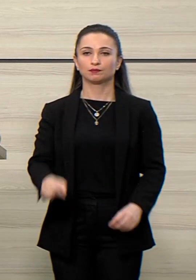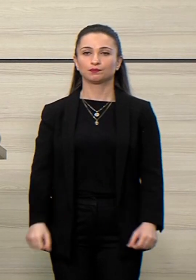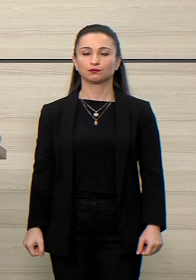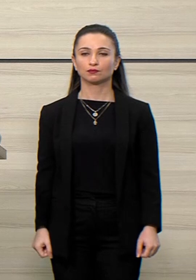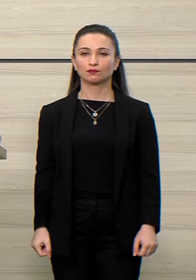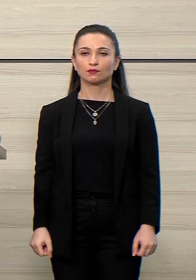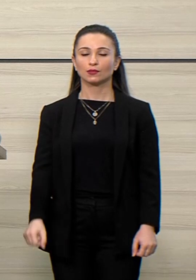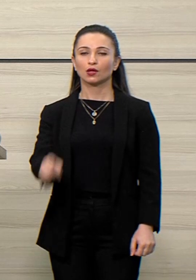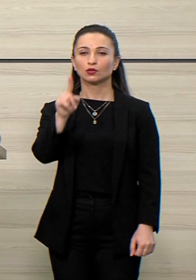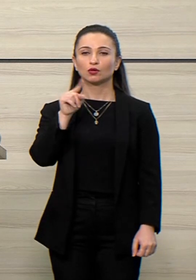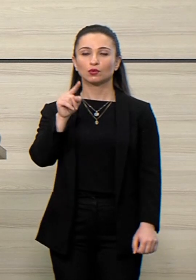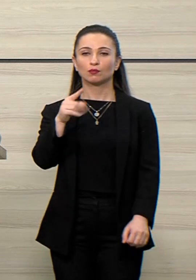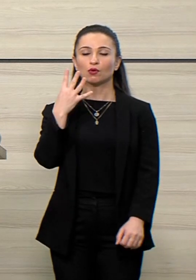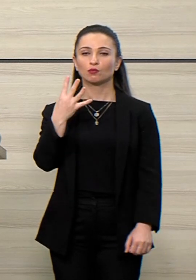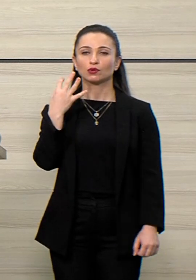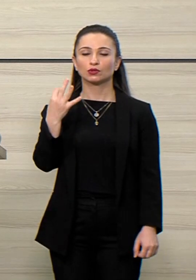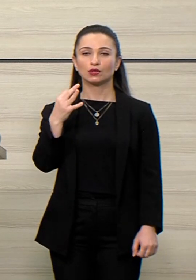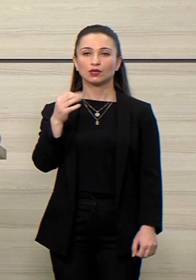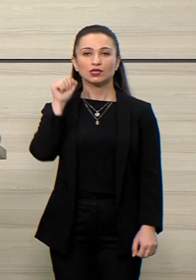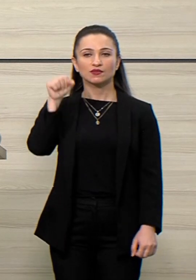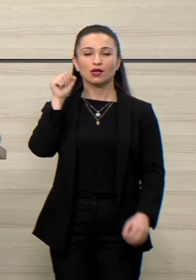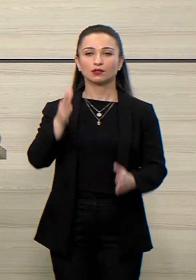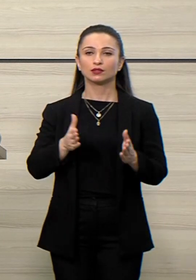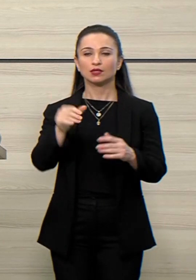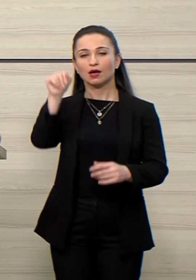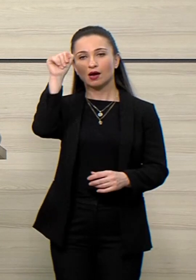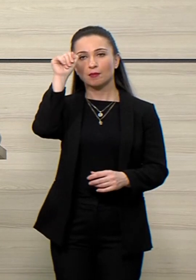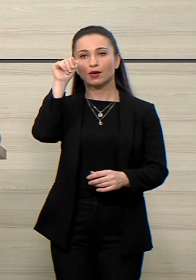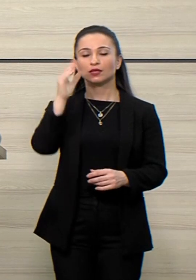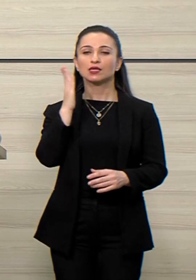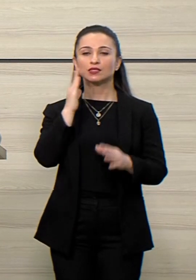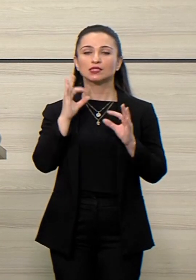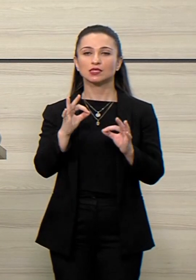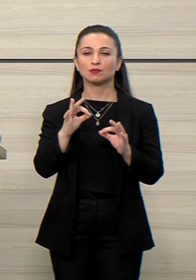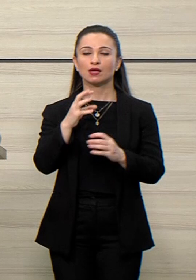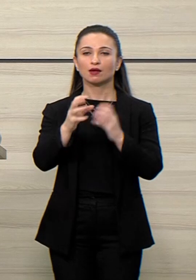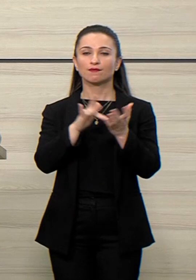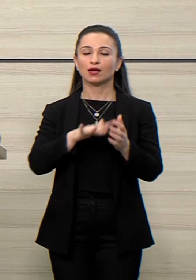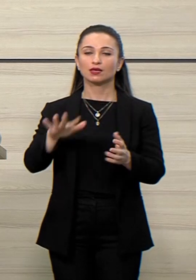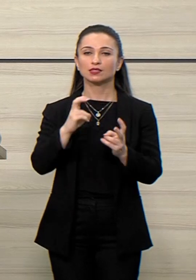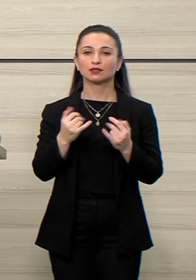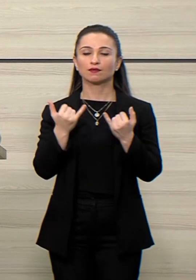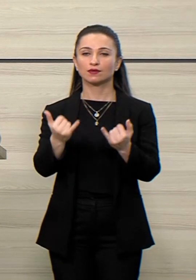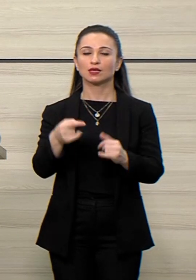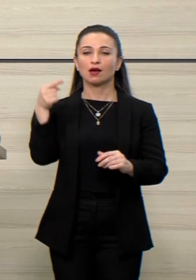0.15%. ნომერი 43 ზვიადის გზა ღმერთი სიმართლისა და ქვეყნისათვის